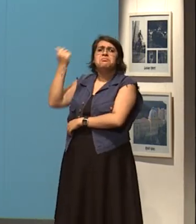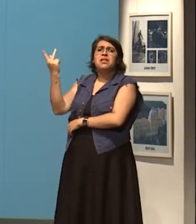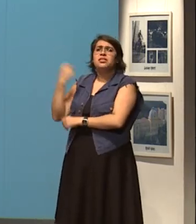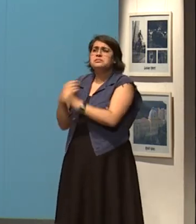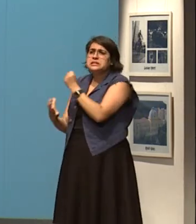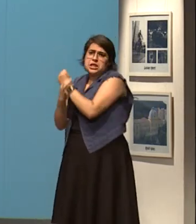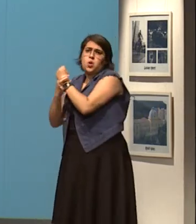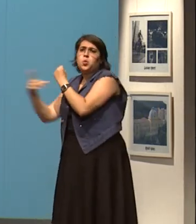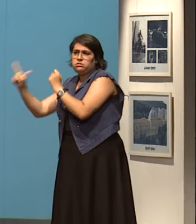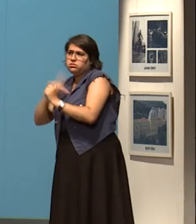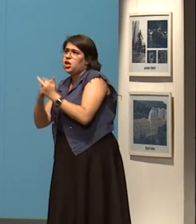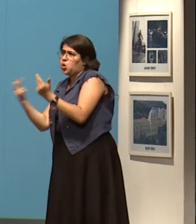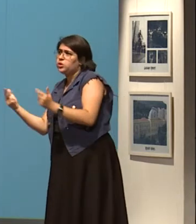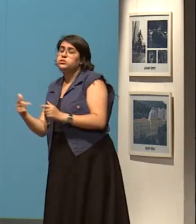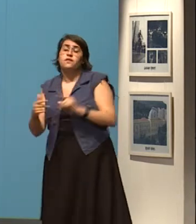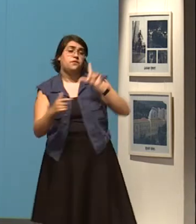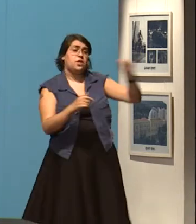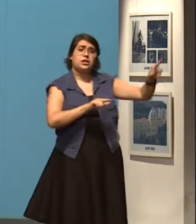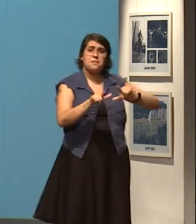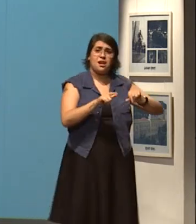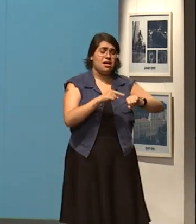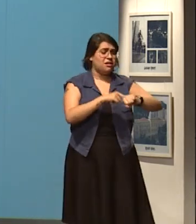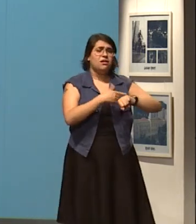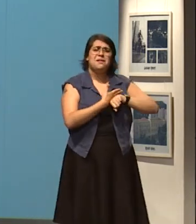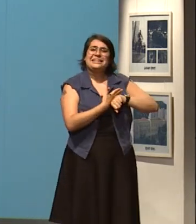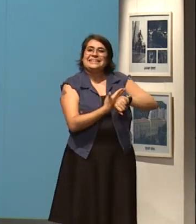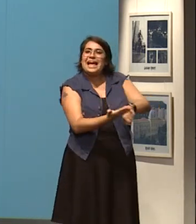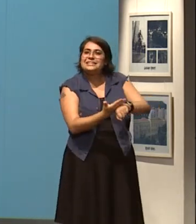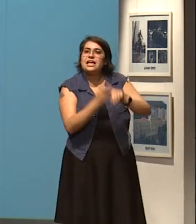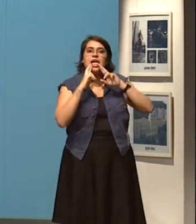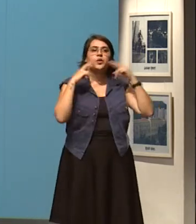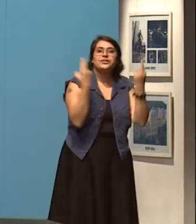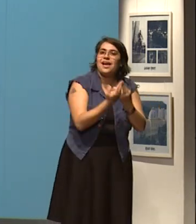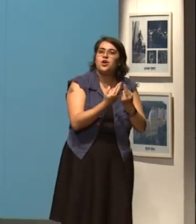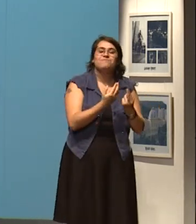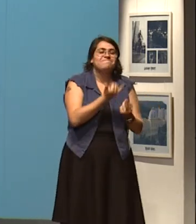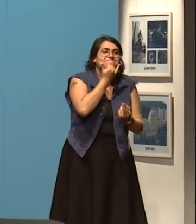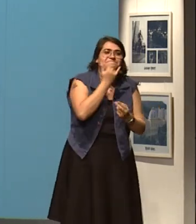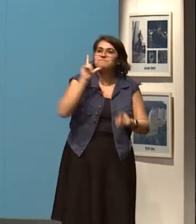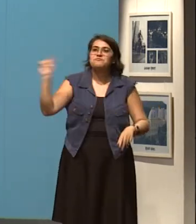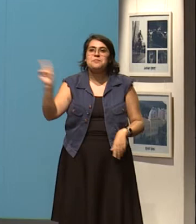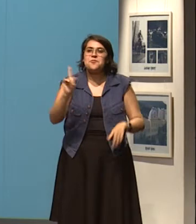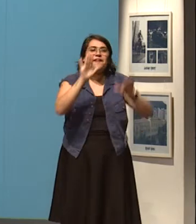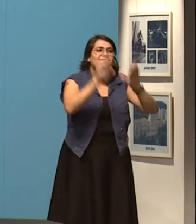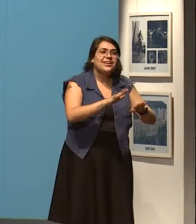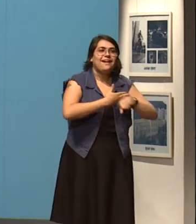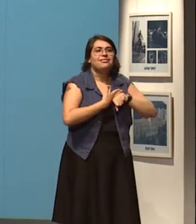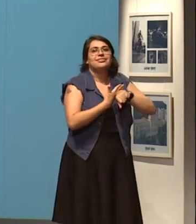ela imagina que as suas roupas estão seguras em casa. Ela foi trabalhar e aconteceu de ter uma reunião e